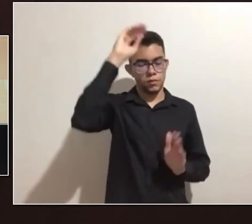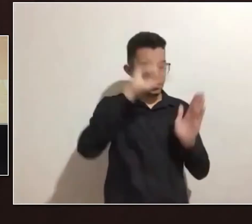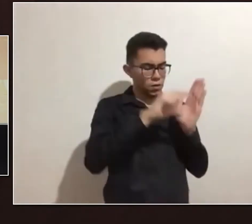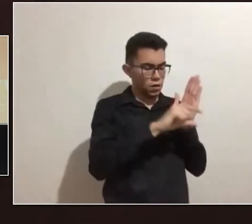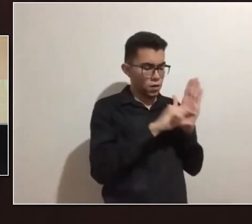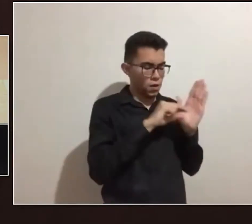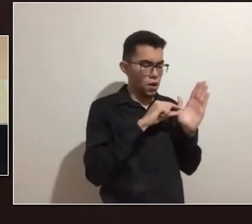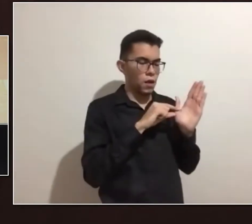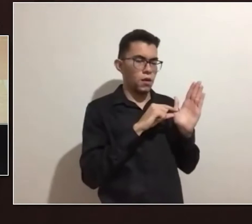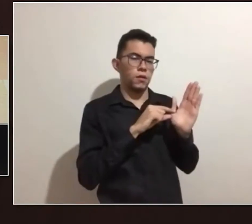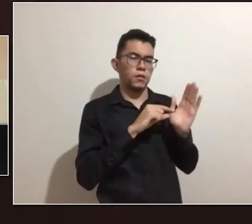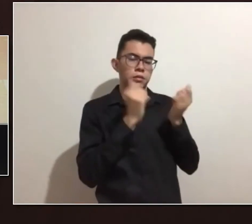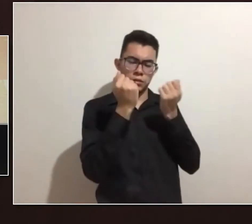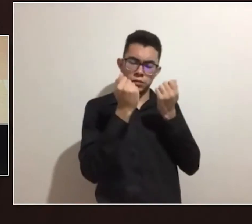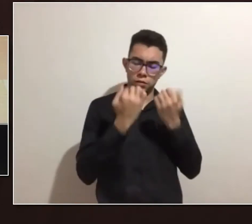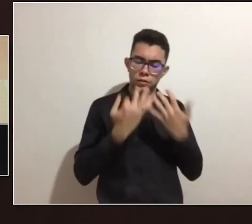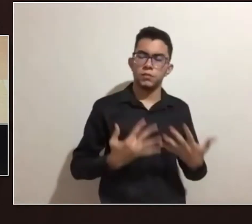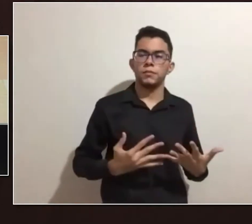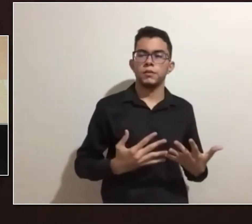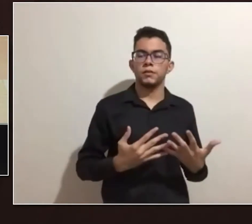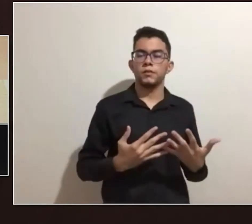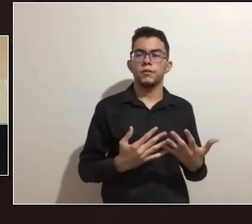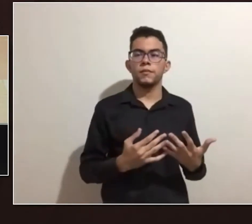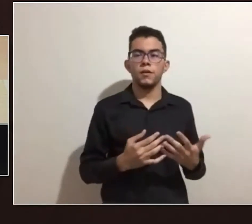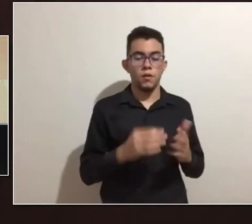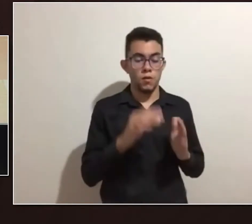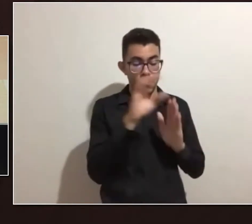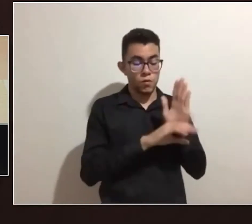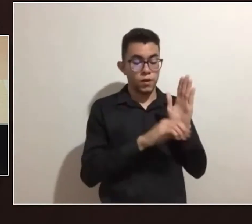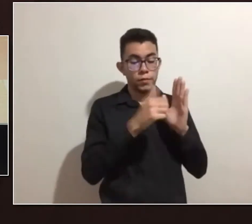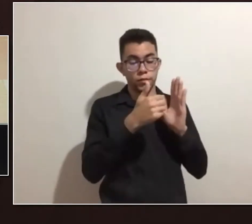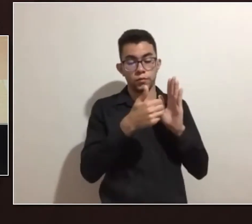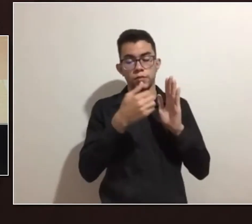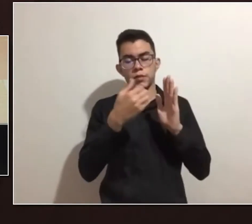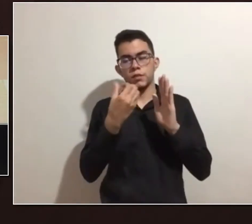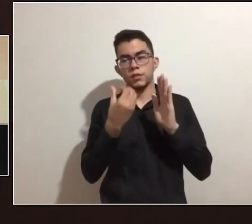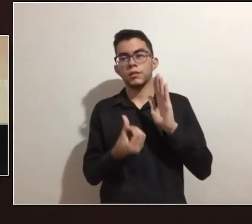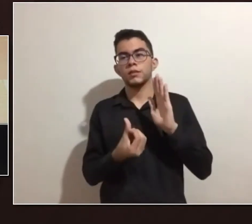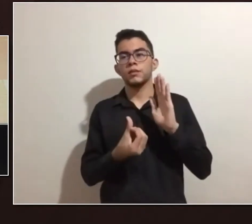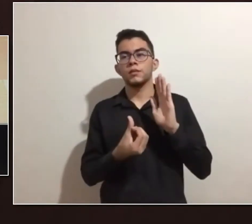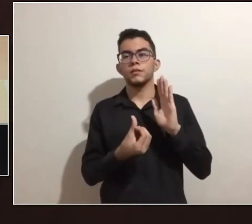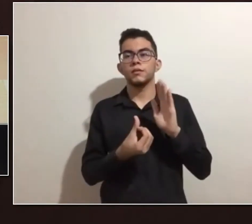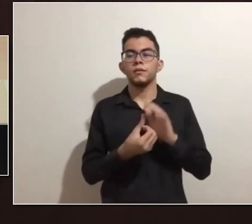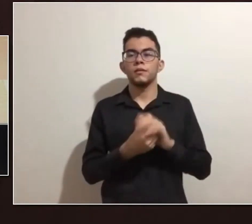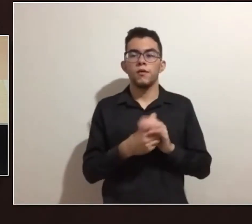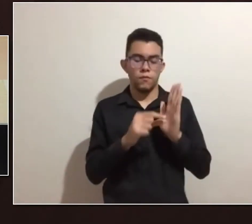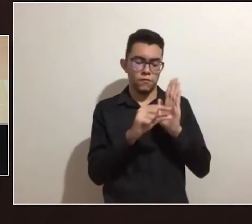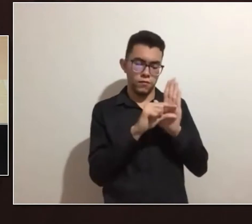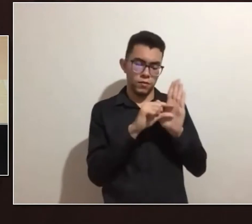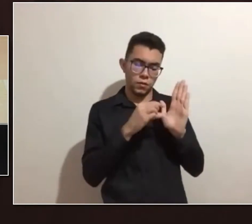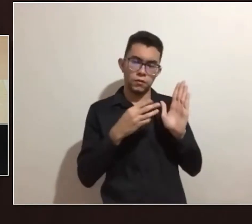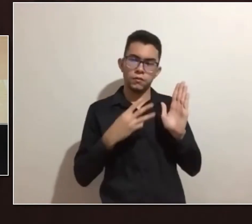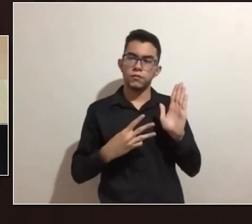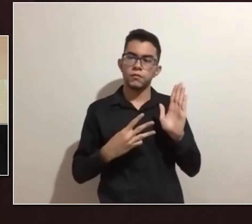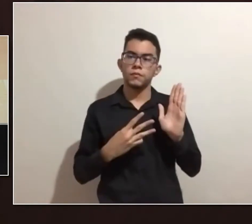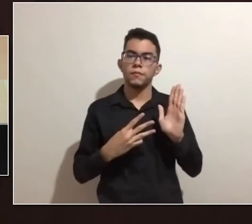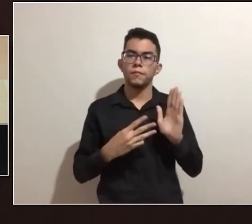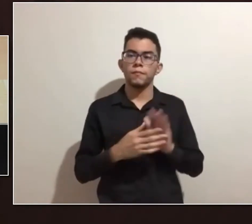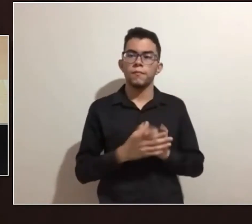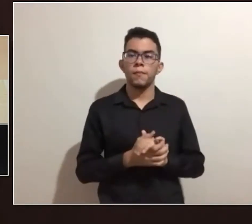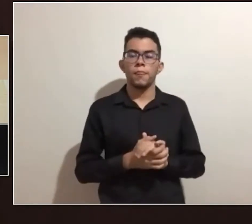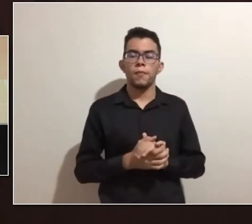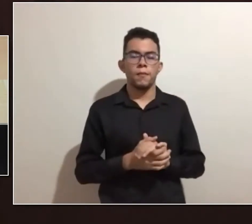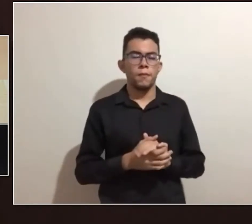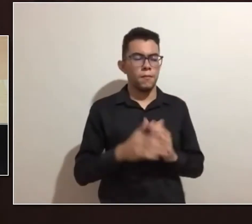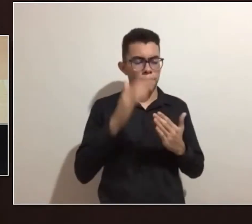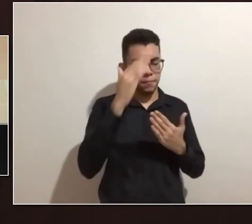aos Romanos, capítulo 16 de Romanos, versículo 3. Saudai